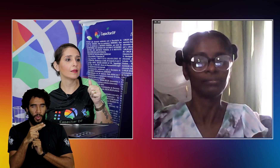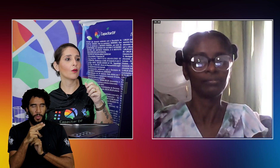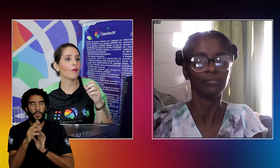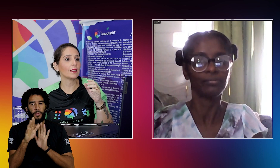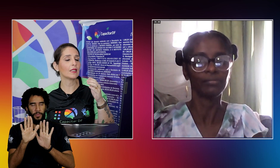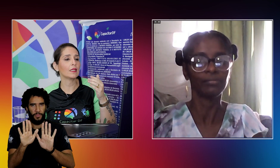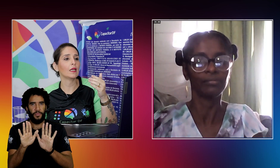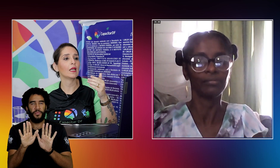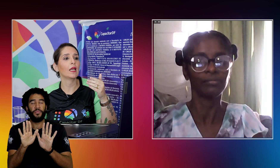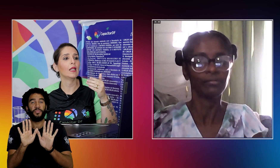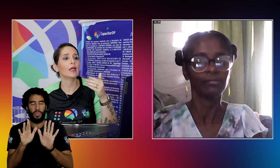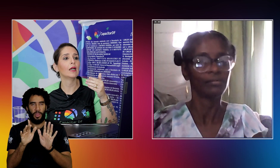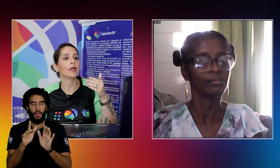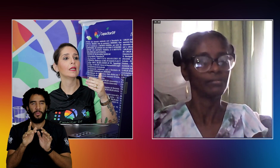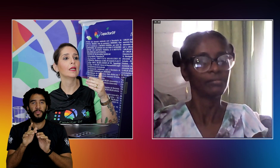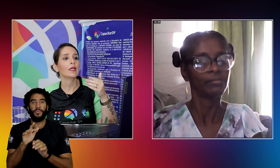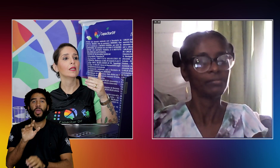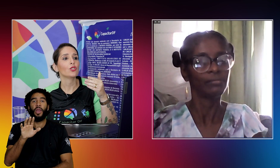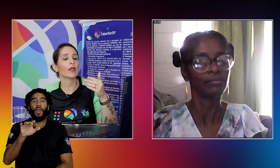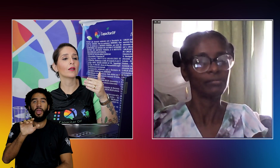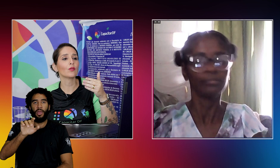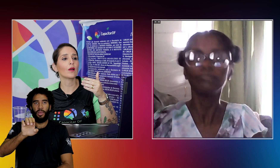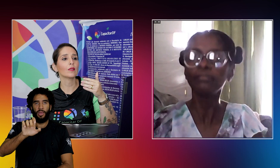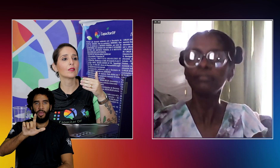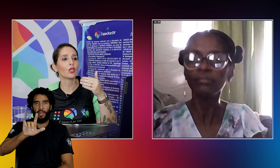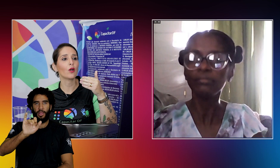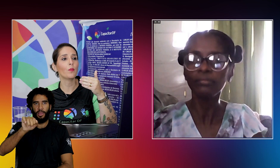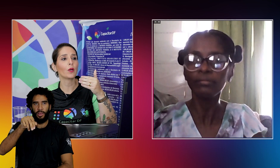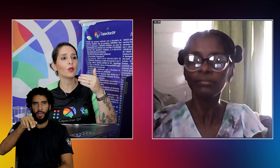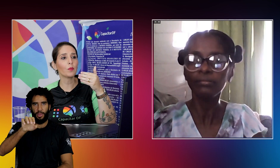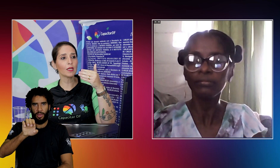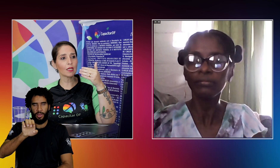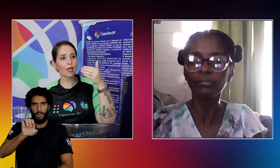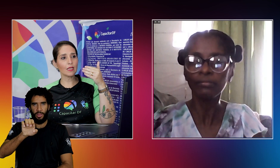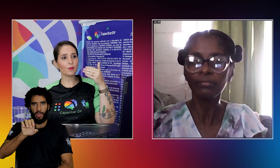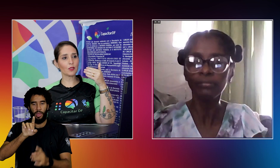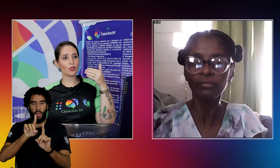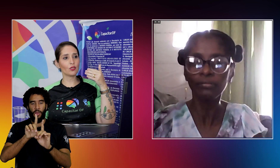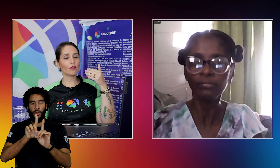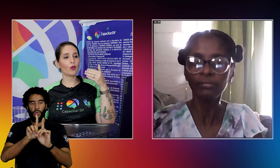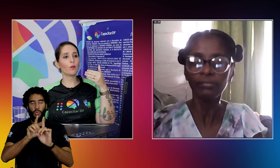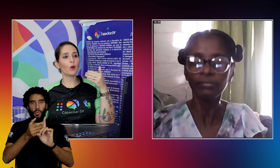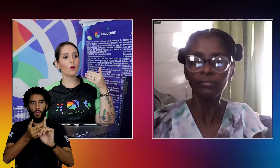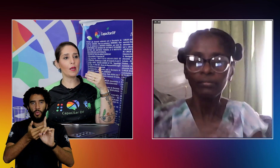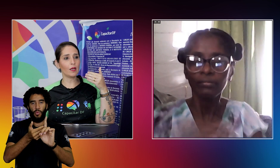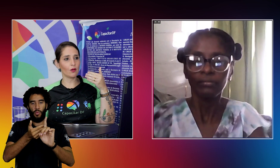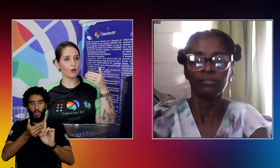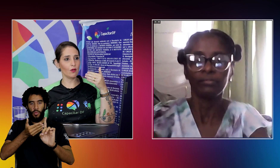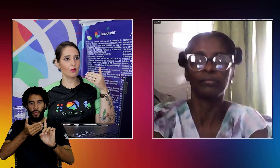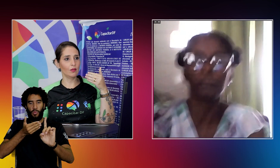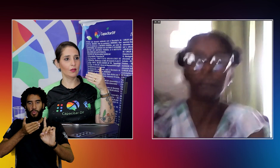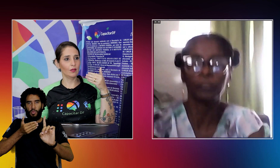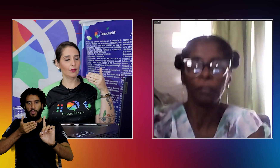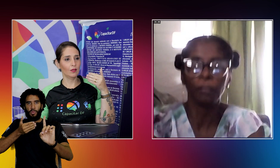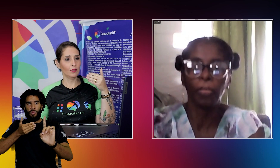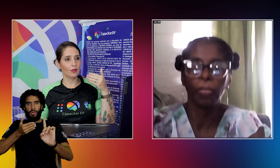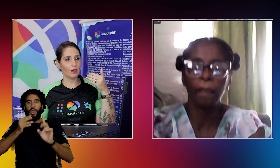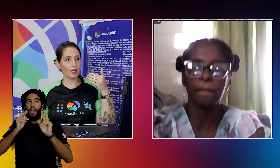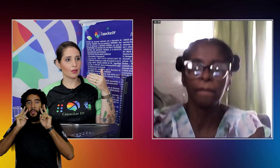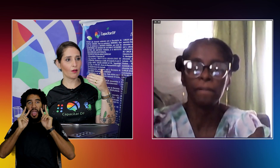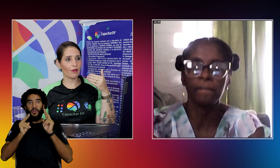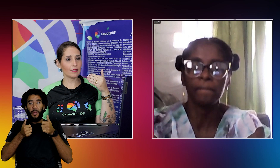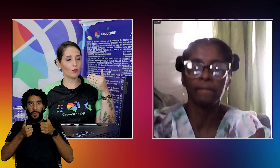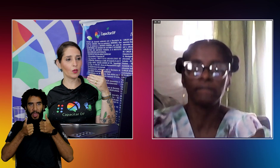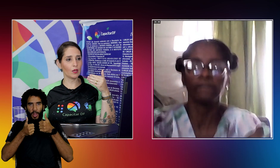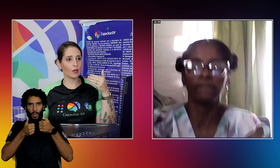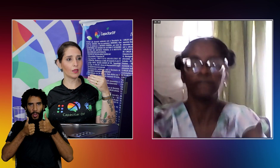Tá, então vamos fazer assim, Eliane, chega um pouquinho para trás para a gente te ver um pouco melhor. Aí